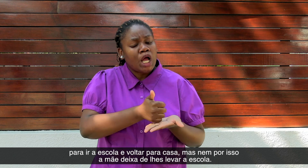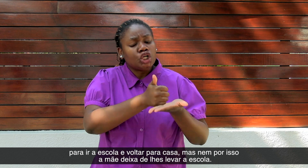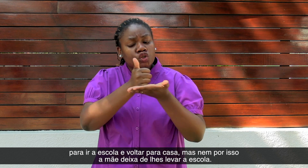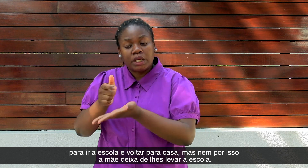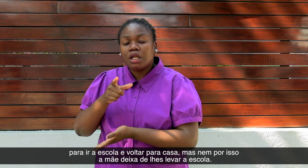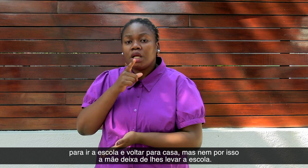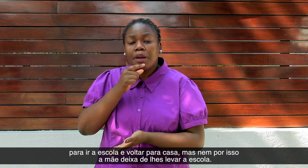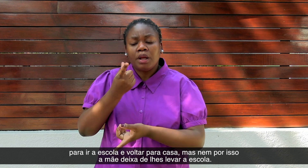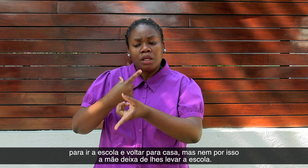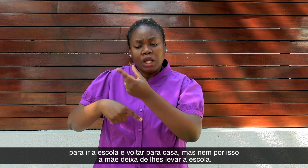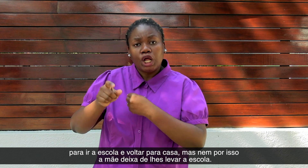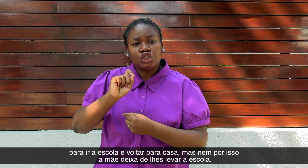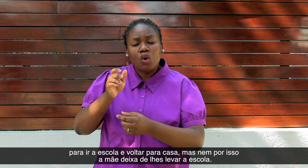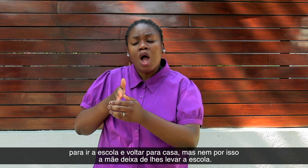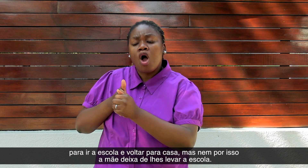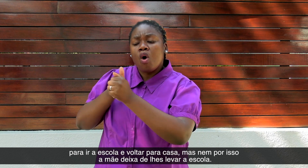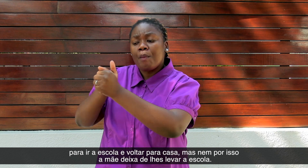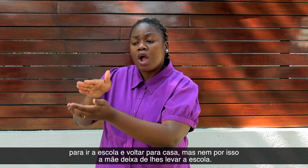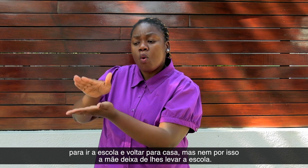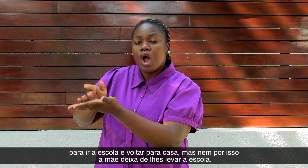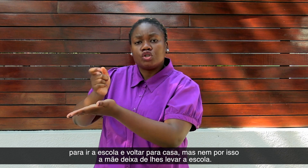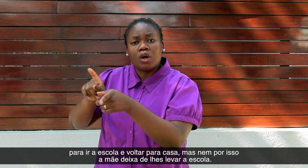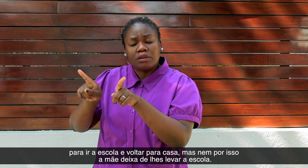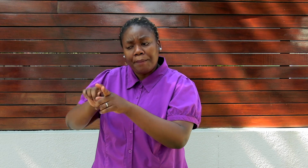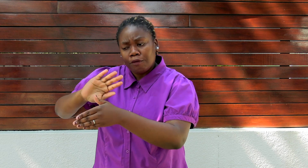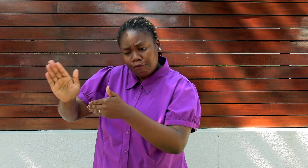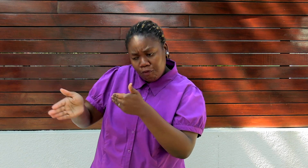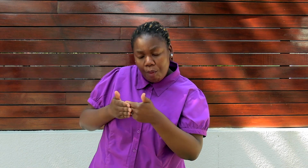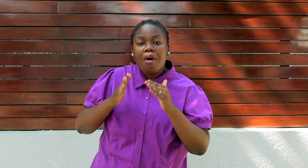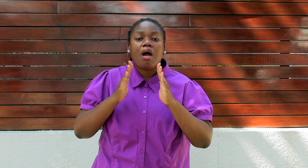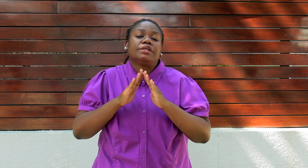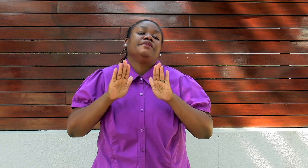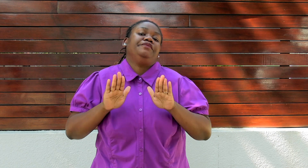voltar para casa, mas nem por isso sua mãe deixa de os levar à escola.